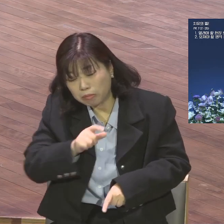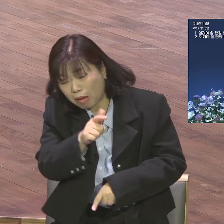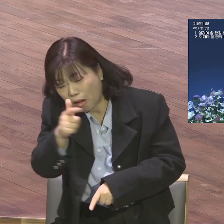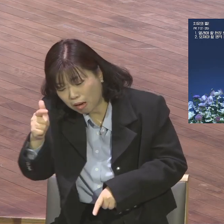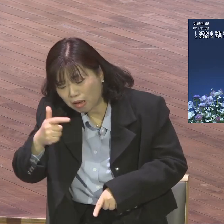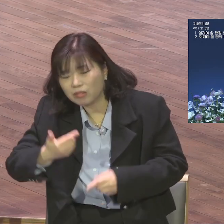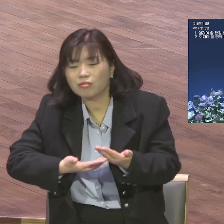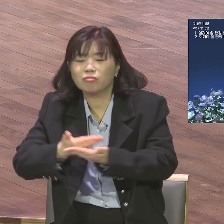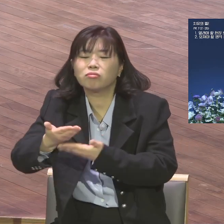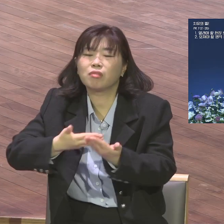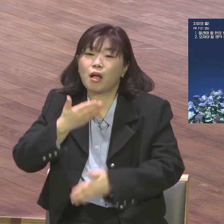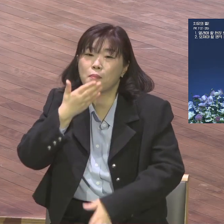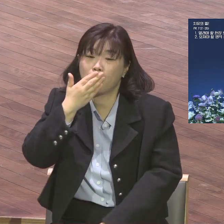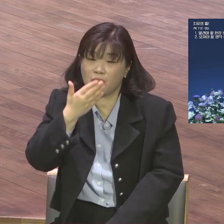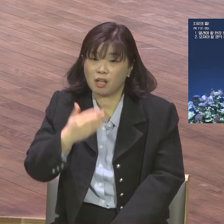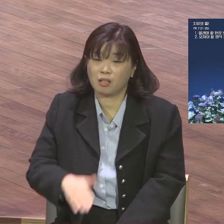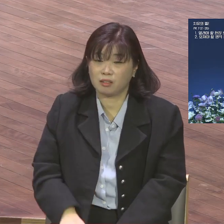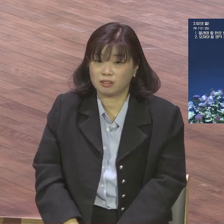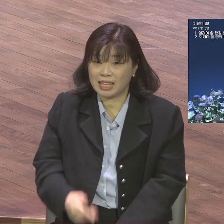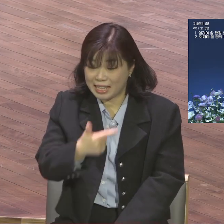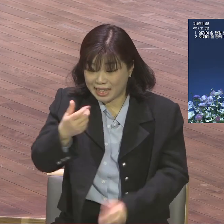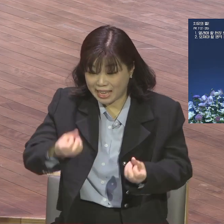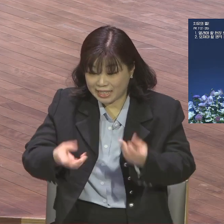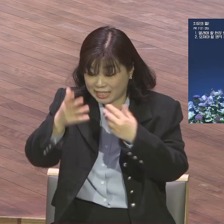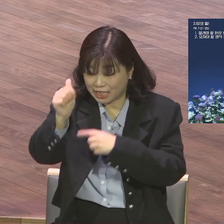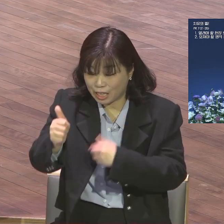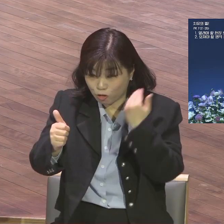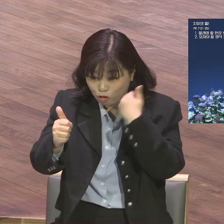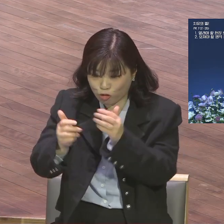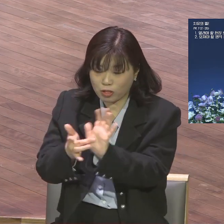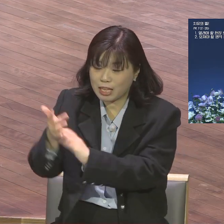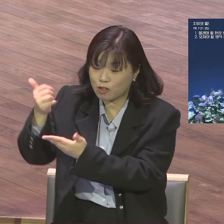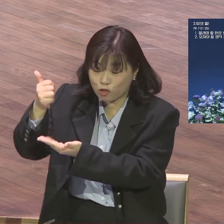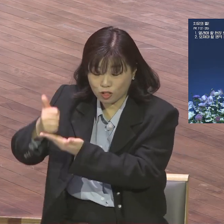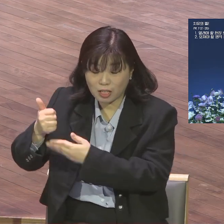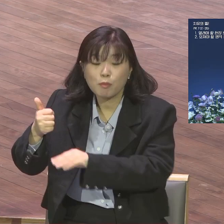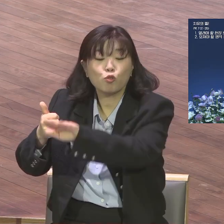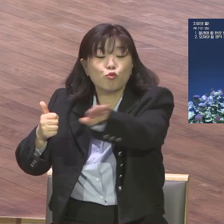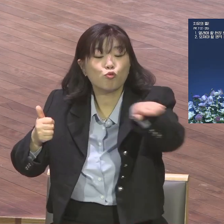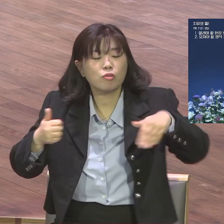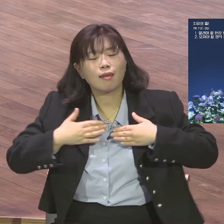대제사장 예수는 우리의 연약함을 동정하지 못하시리가 아니요.